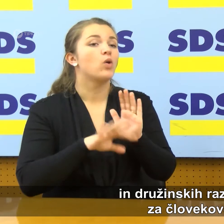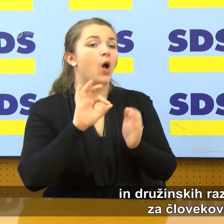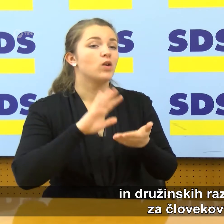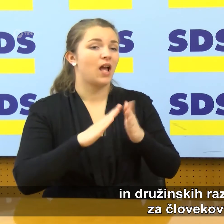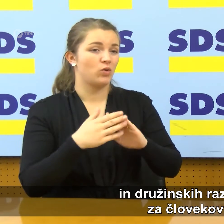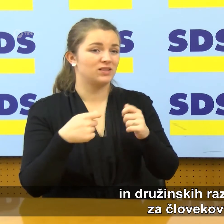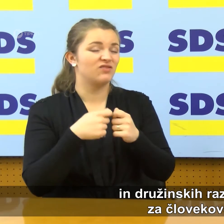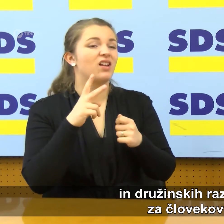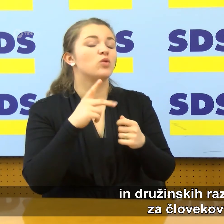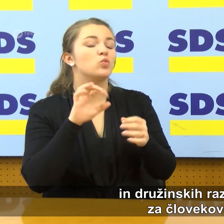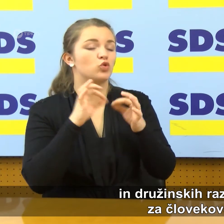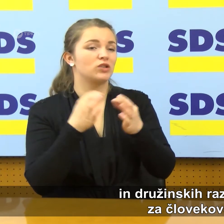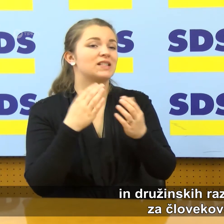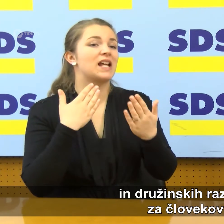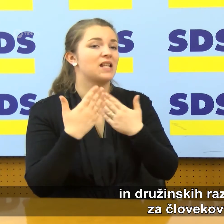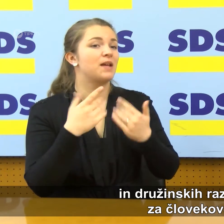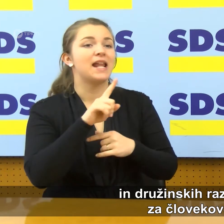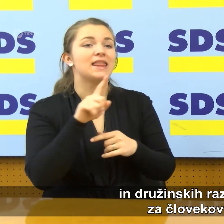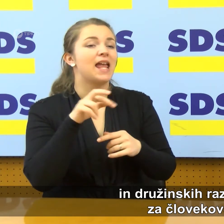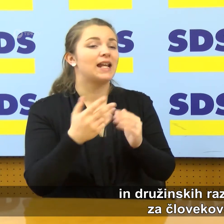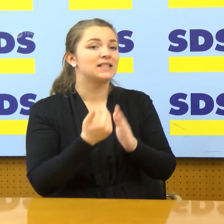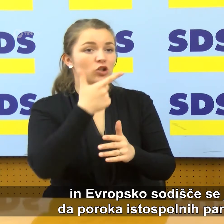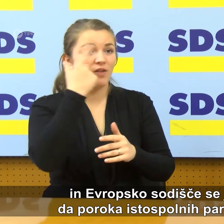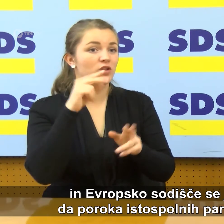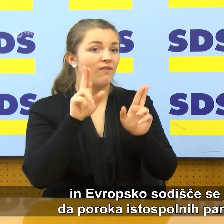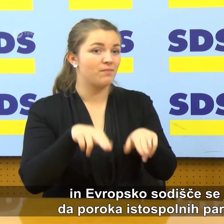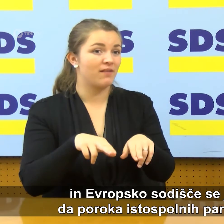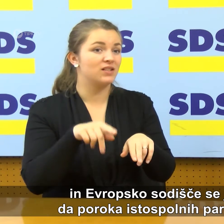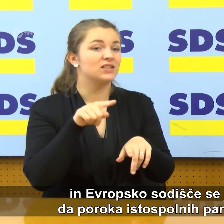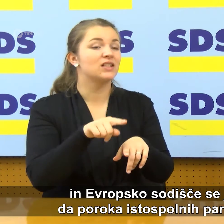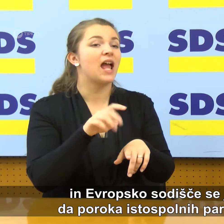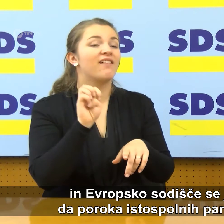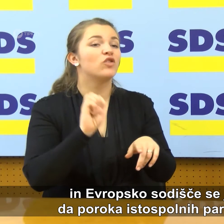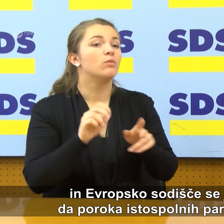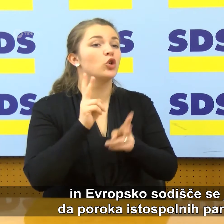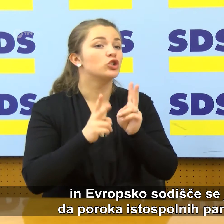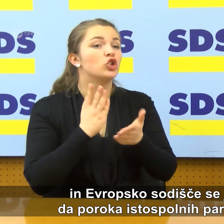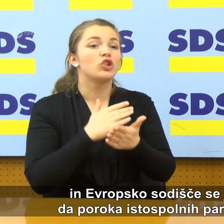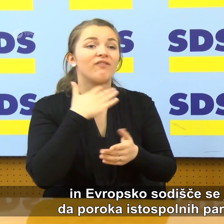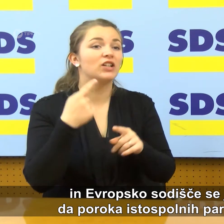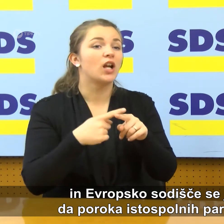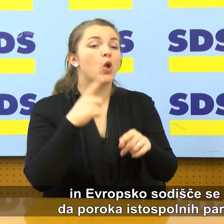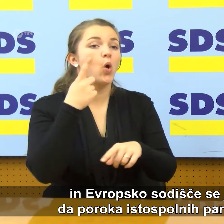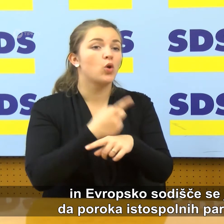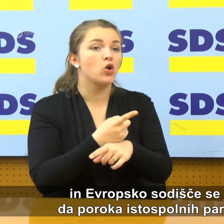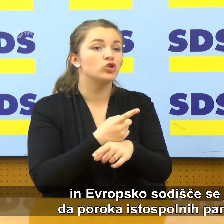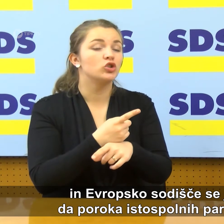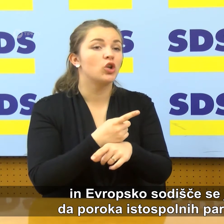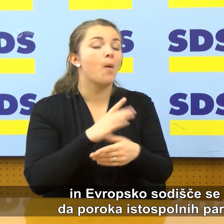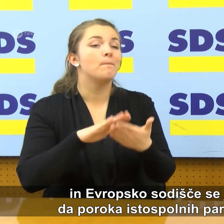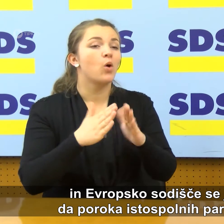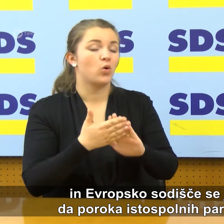in družinskih razmerih ne gre za človekove pravice. In Evropsko sodišče je že večkrat odločilo, da